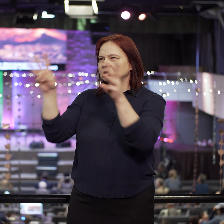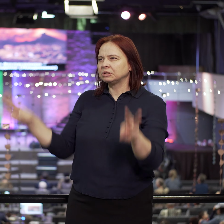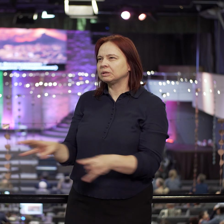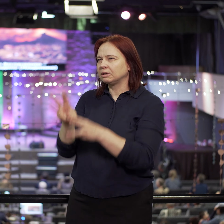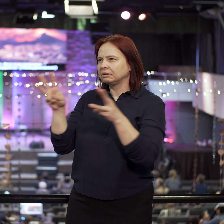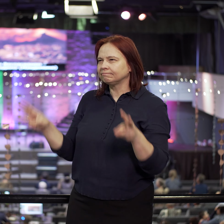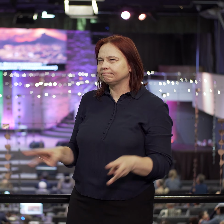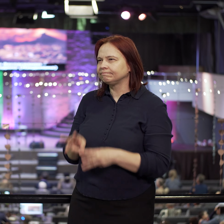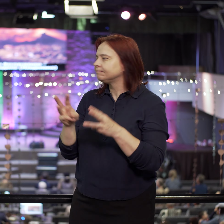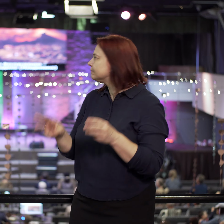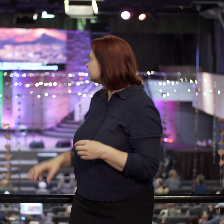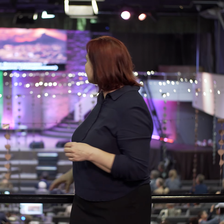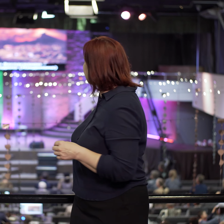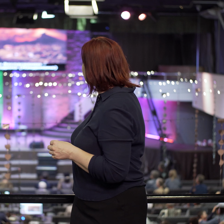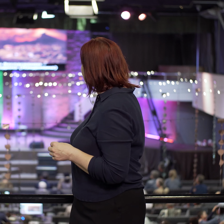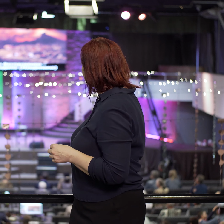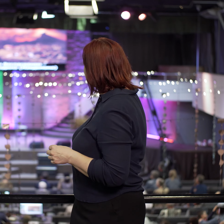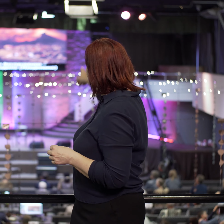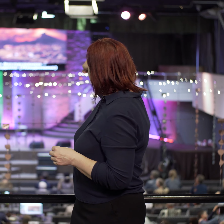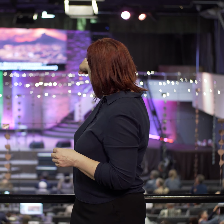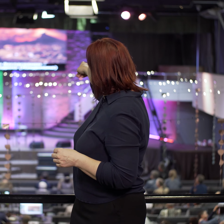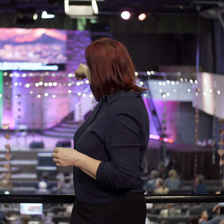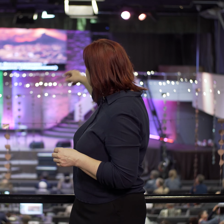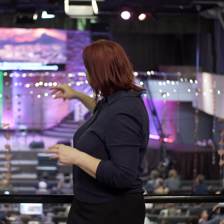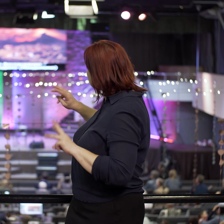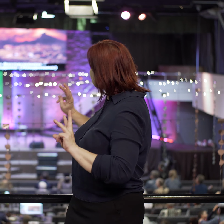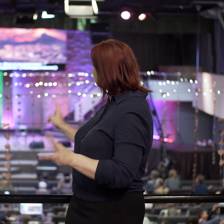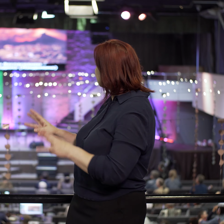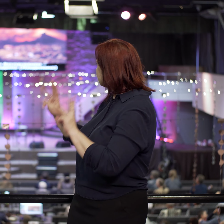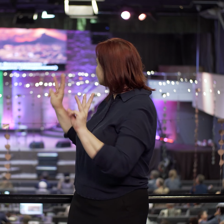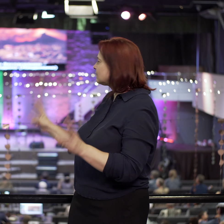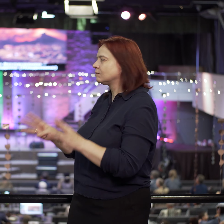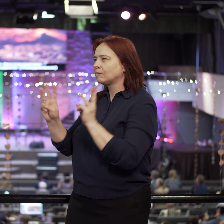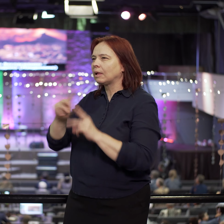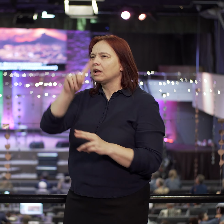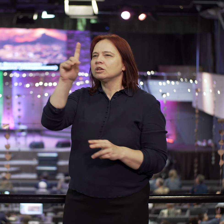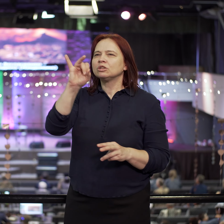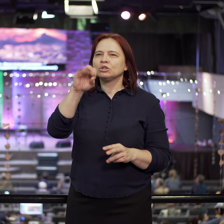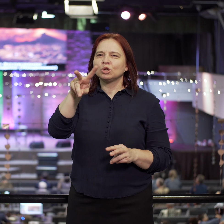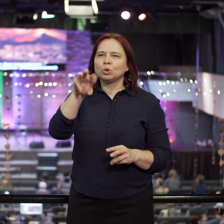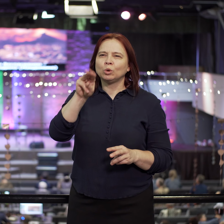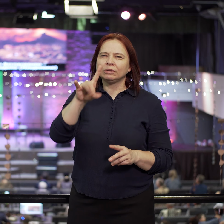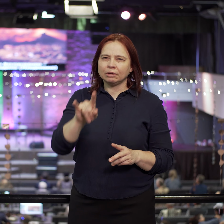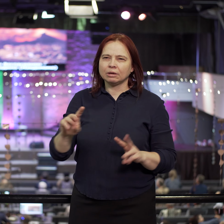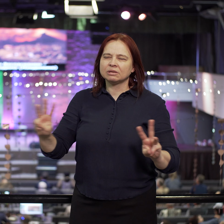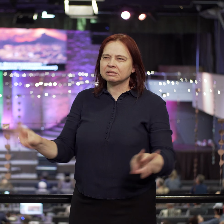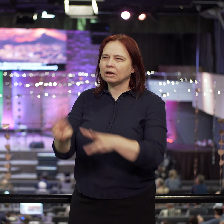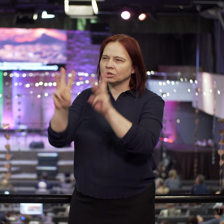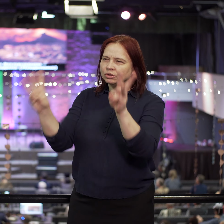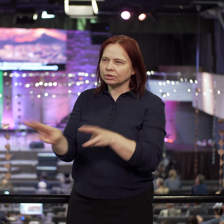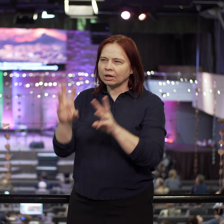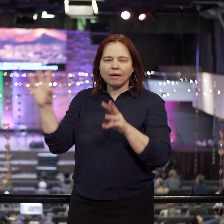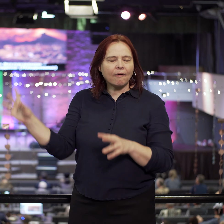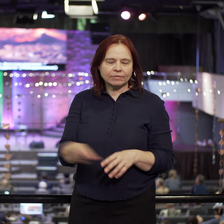зажженный Иерусалим не римскими войсками, а самими же евреями.